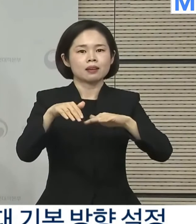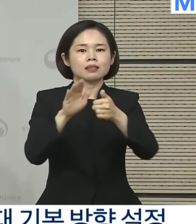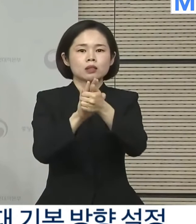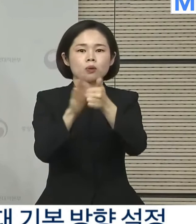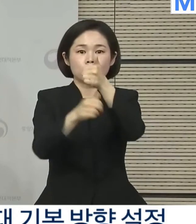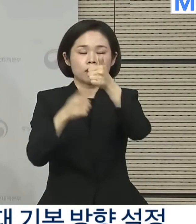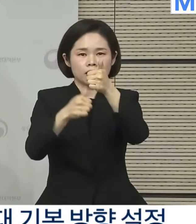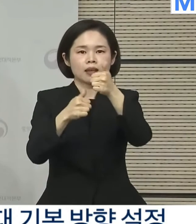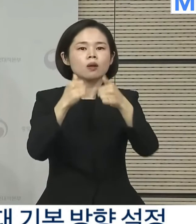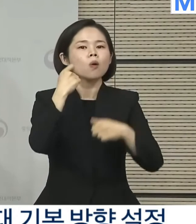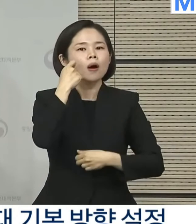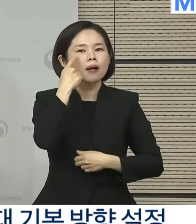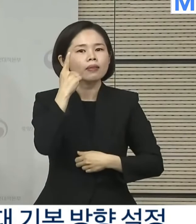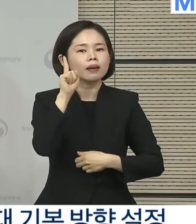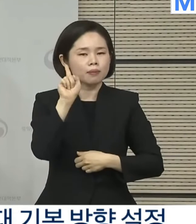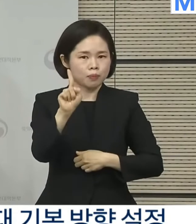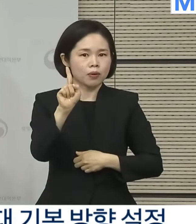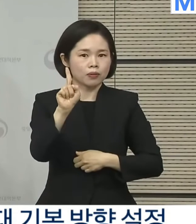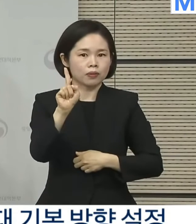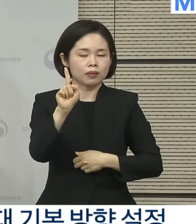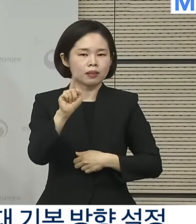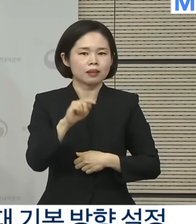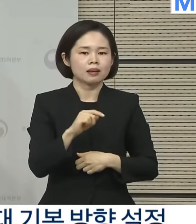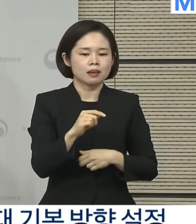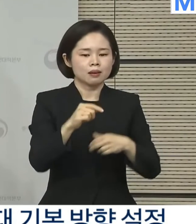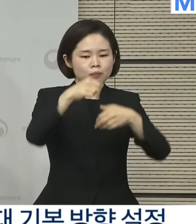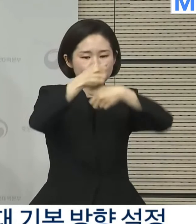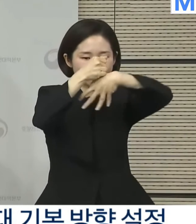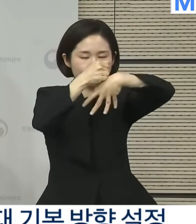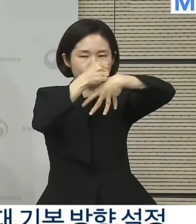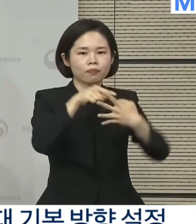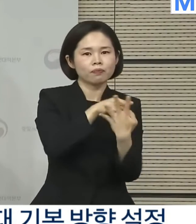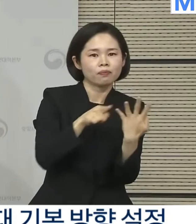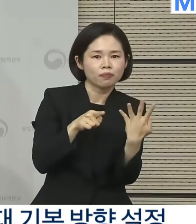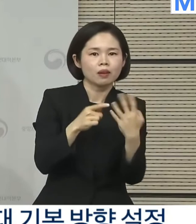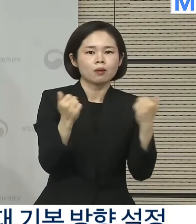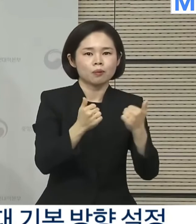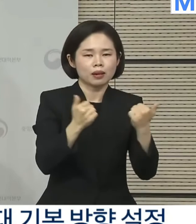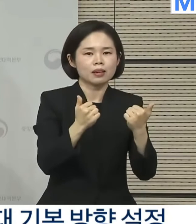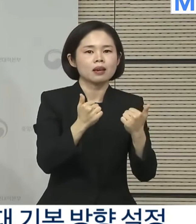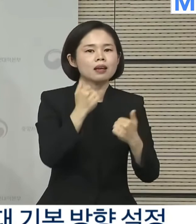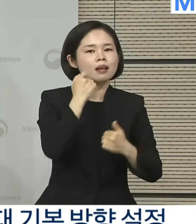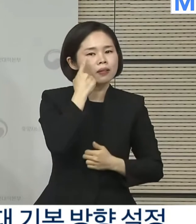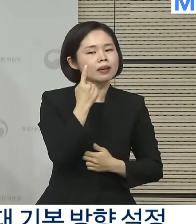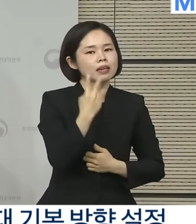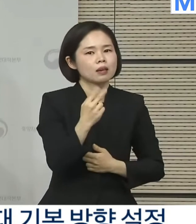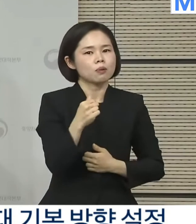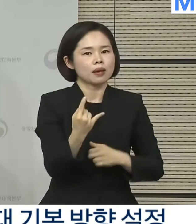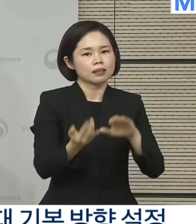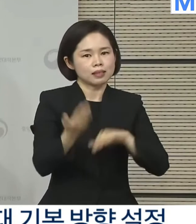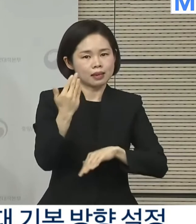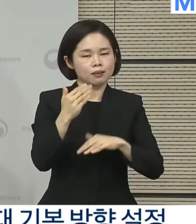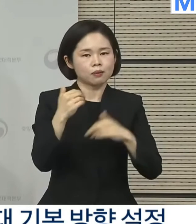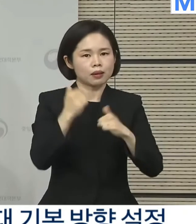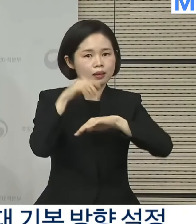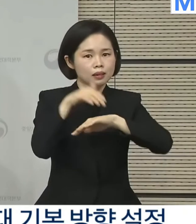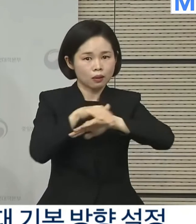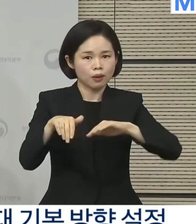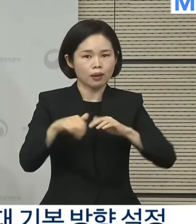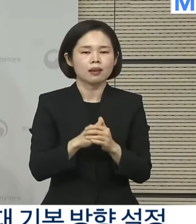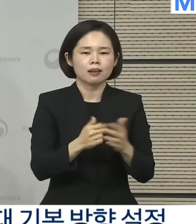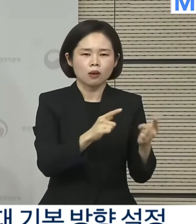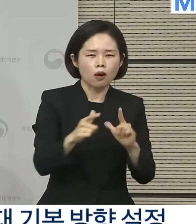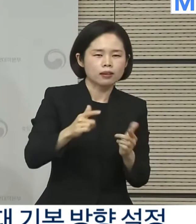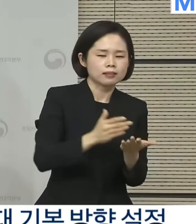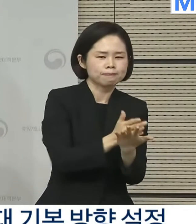이상, 분과별 위원회는 월 2회 이상 개최할 예정이며 폭넓은 의견 수렴과 공론화 과정을